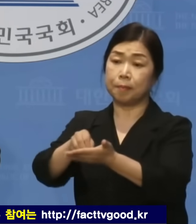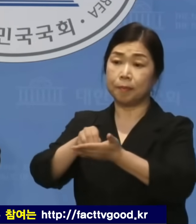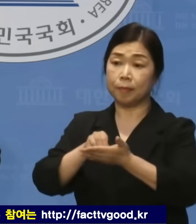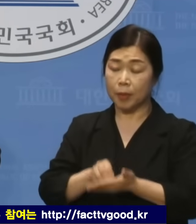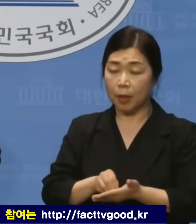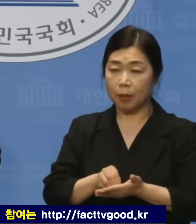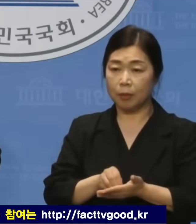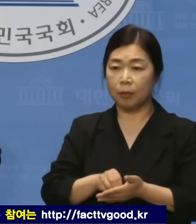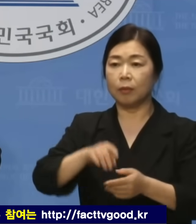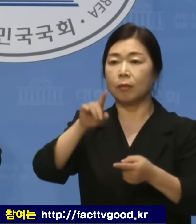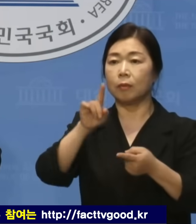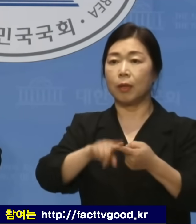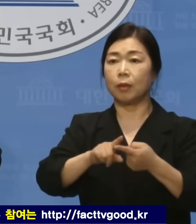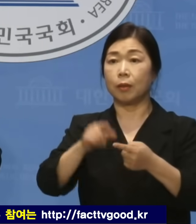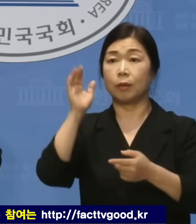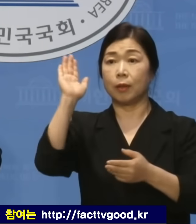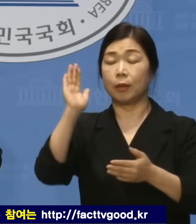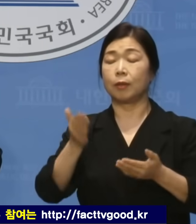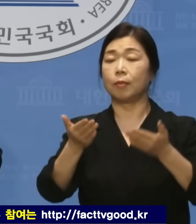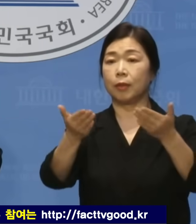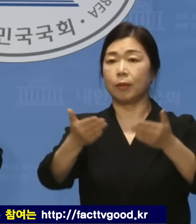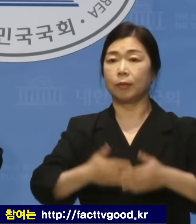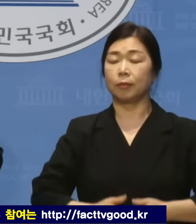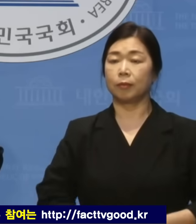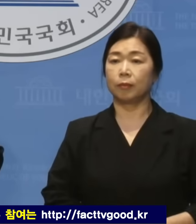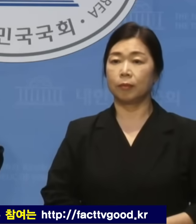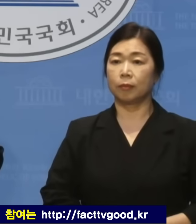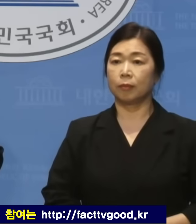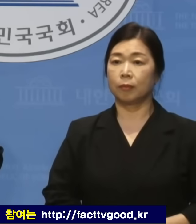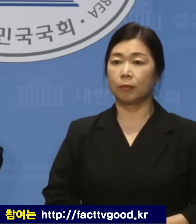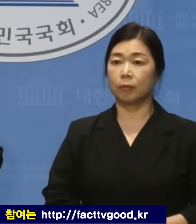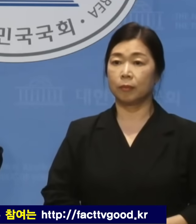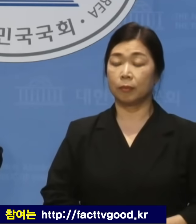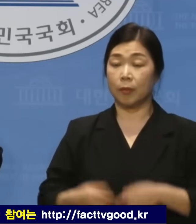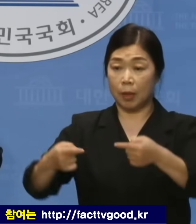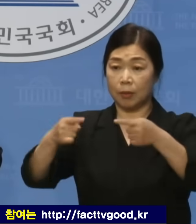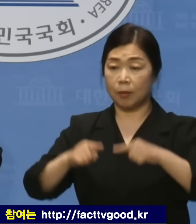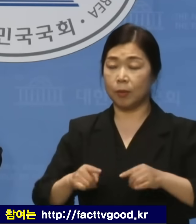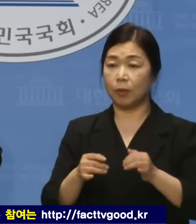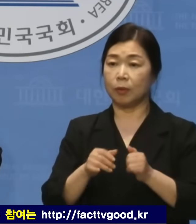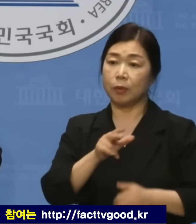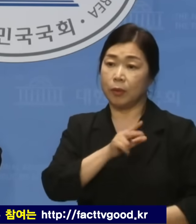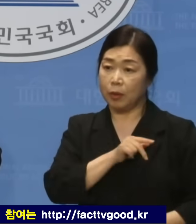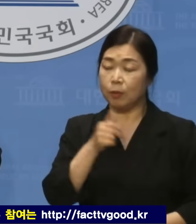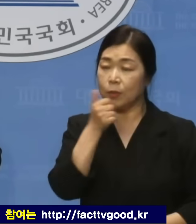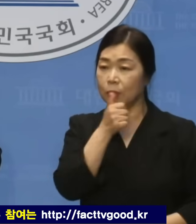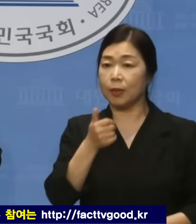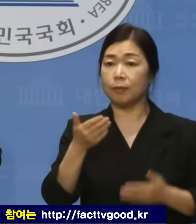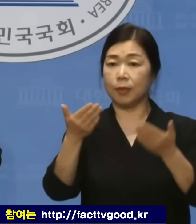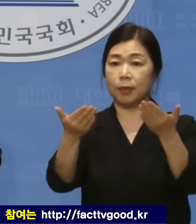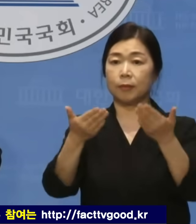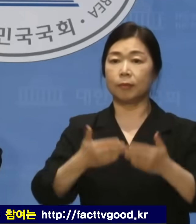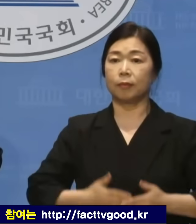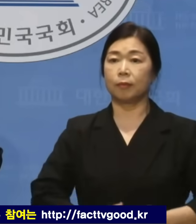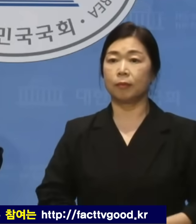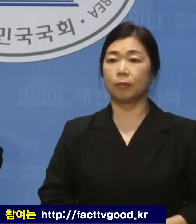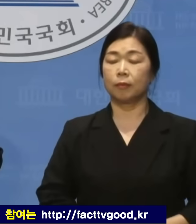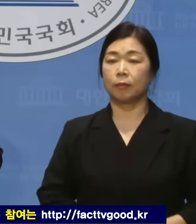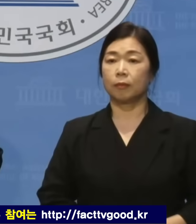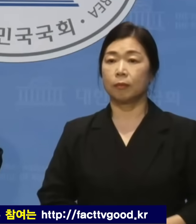입당 기자회견을 위해서 이 자리에 섰습니다. 참석하신 의원님 소개